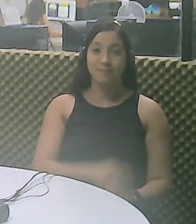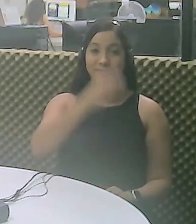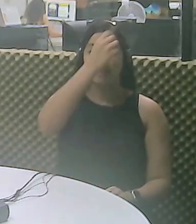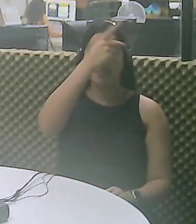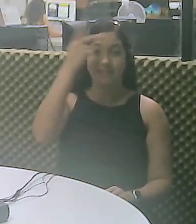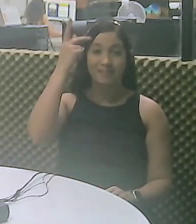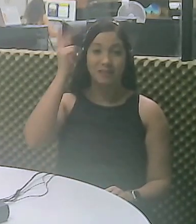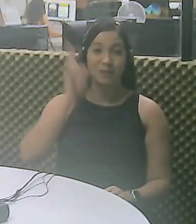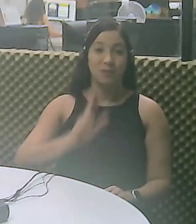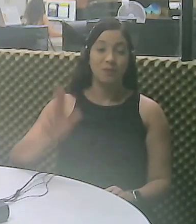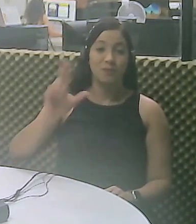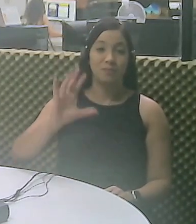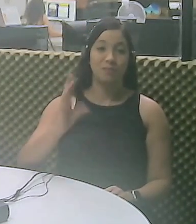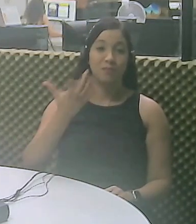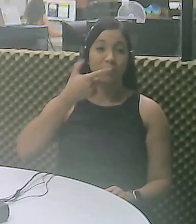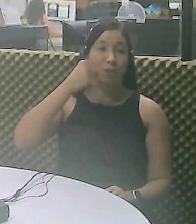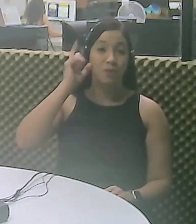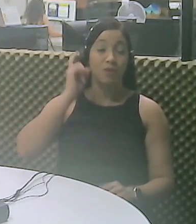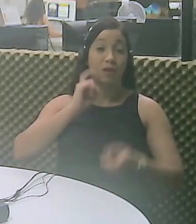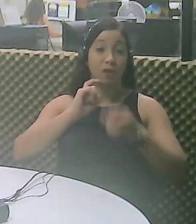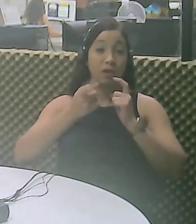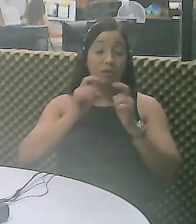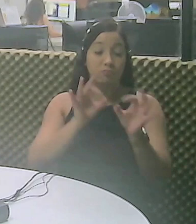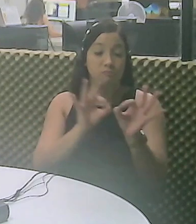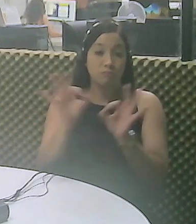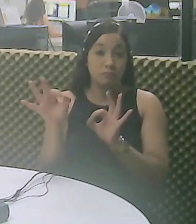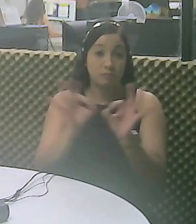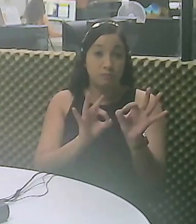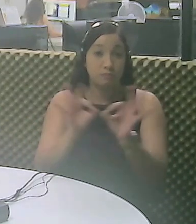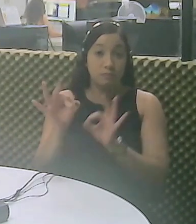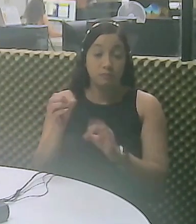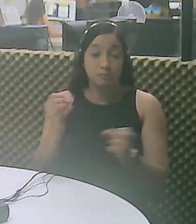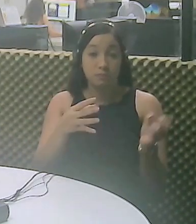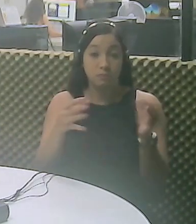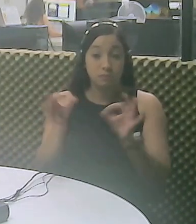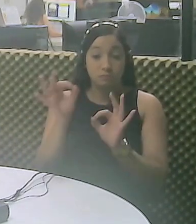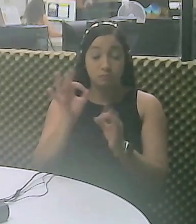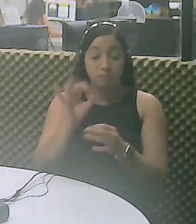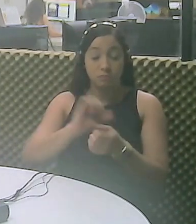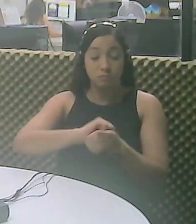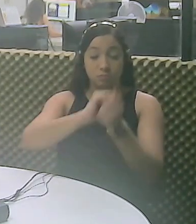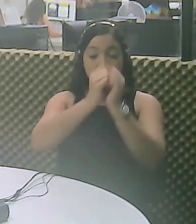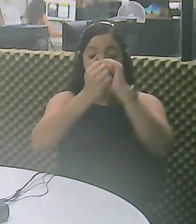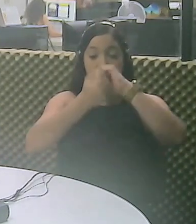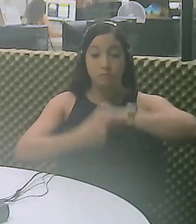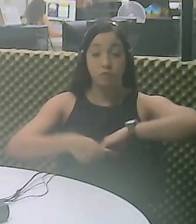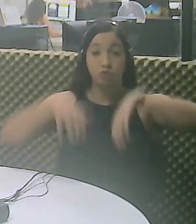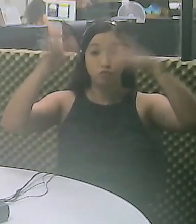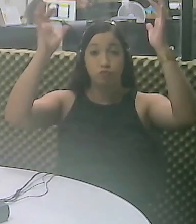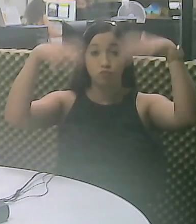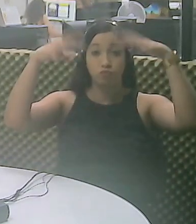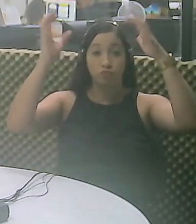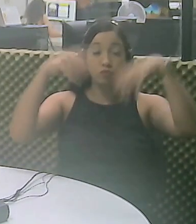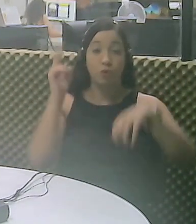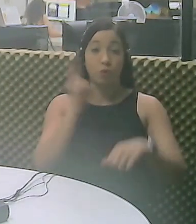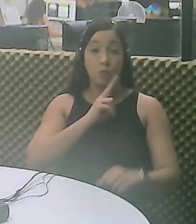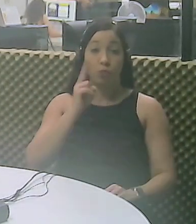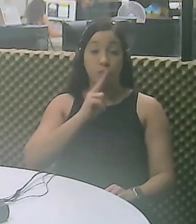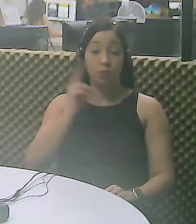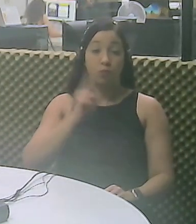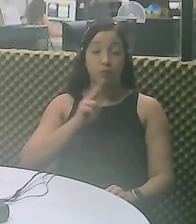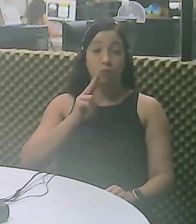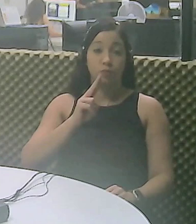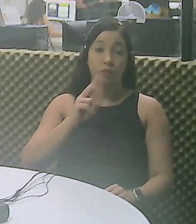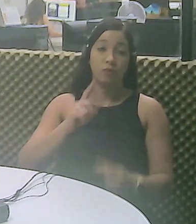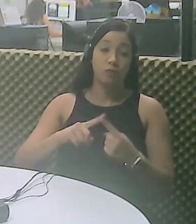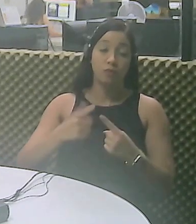Prefeitura de Uberlândia realizou ontem uma reunião preparatória para a atualização e adequação do plano de emergência pluviométrica para as